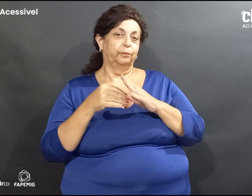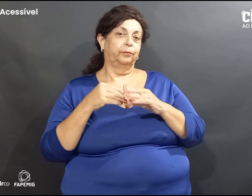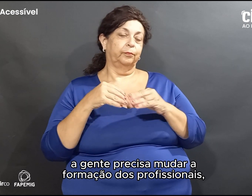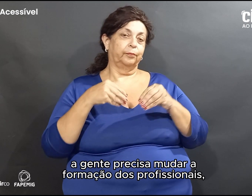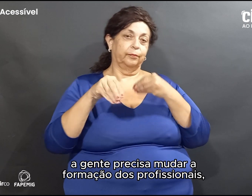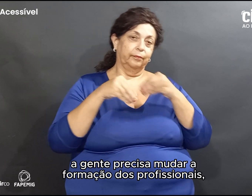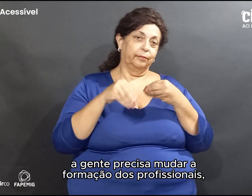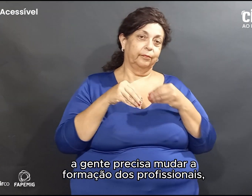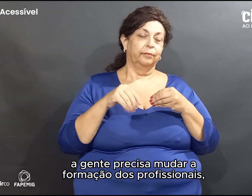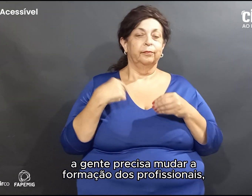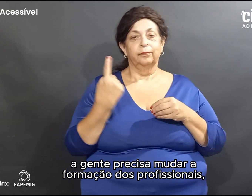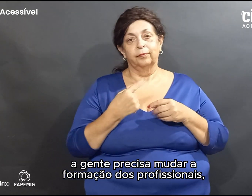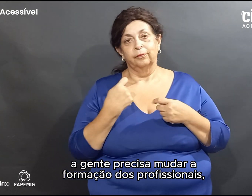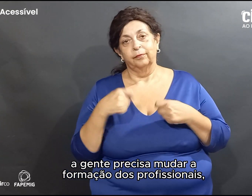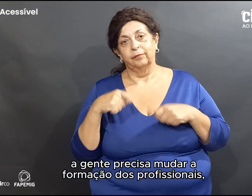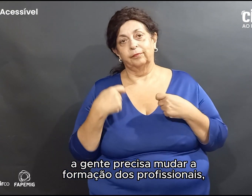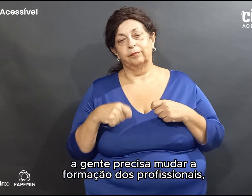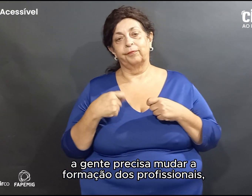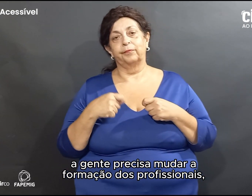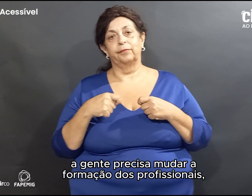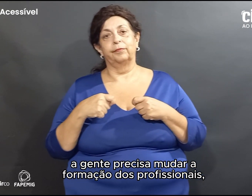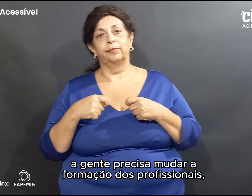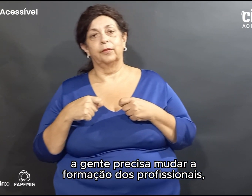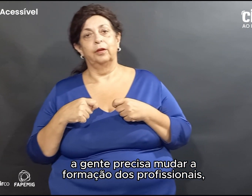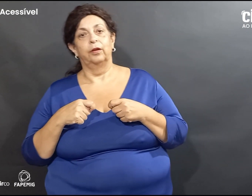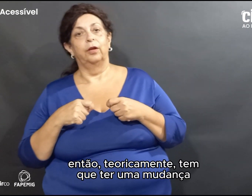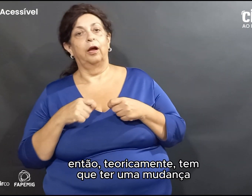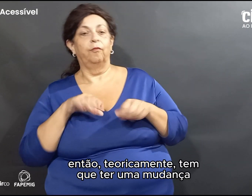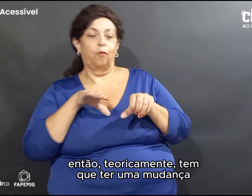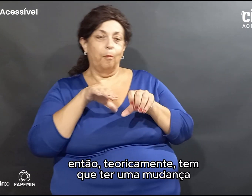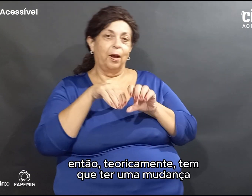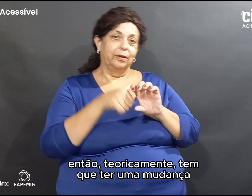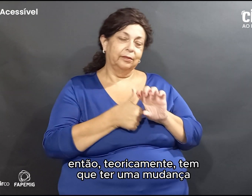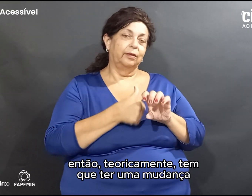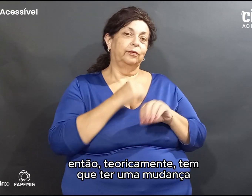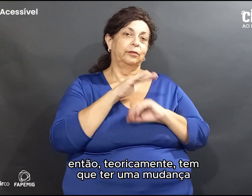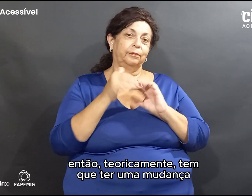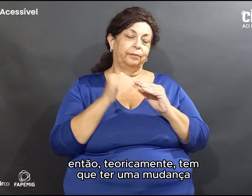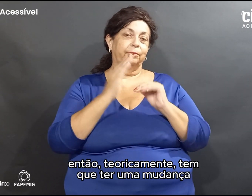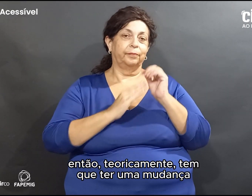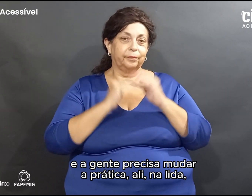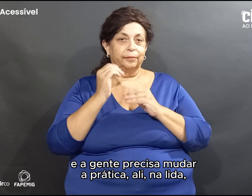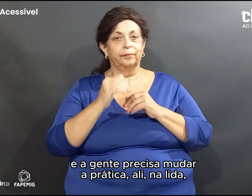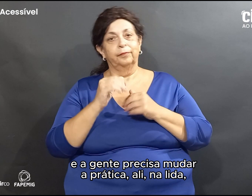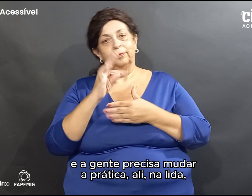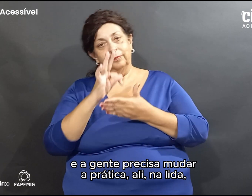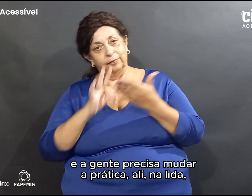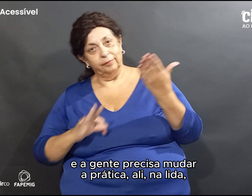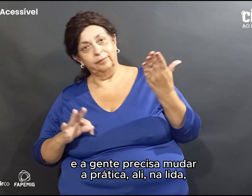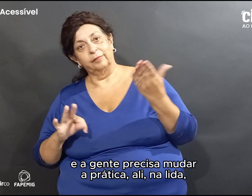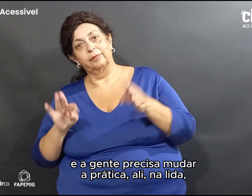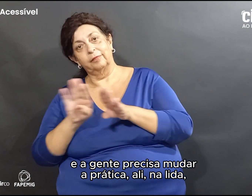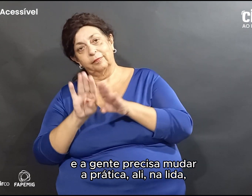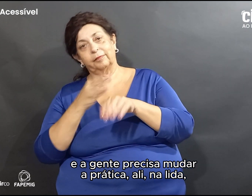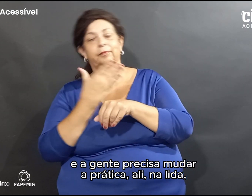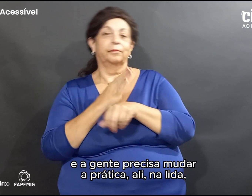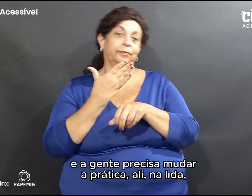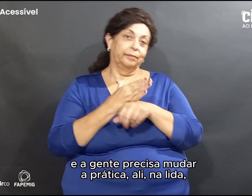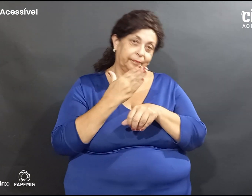A gente precisa mudar a formação dos profissionais, então, teoricamente, tem que ter uma mudança e a gente precisa mudar a prática ali, na lida, e